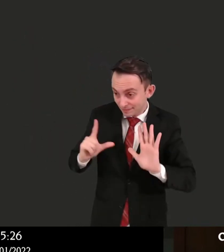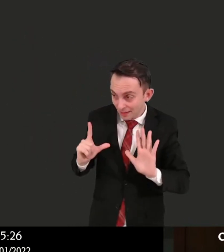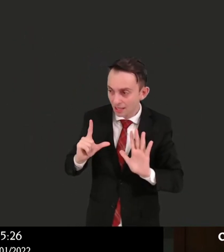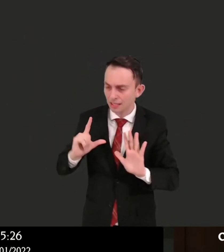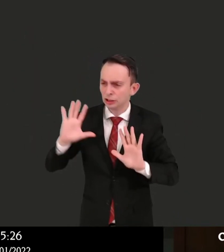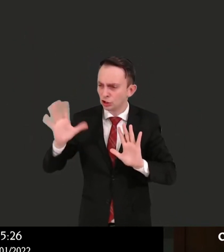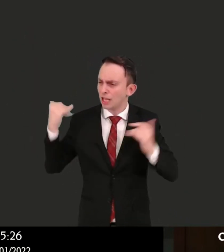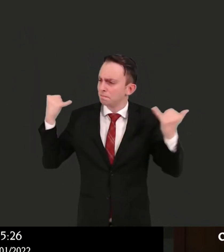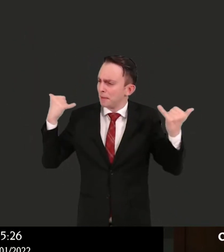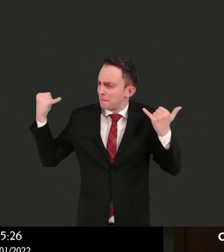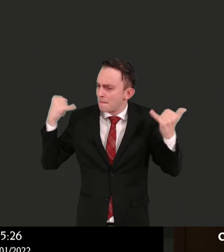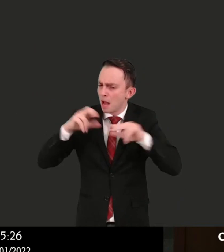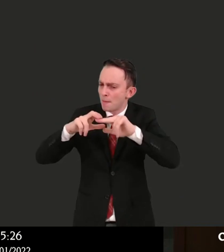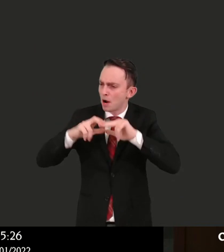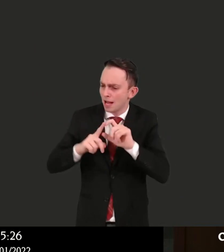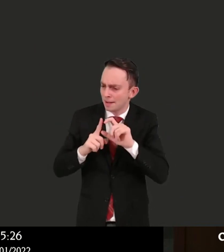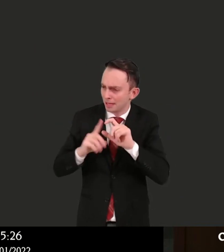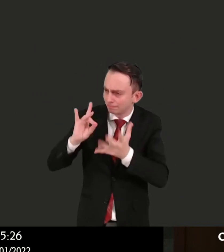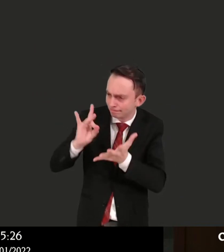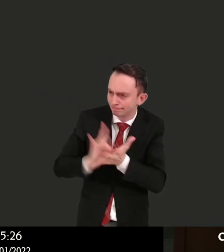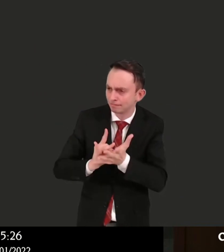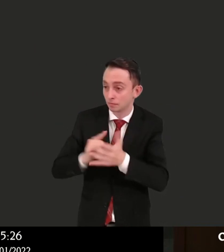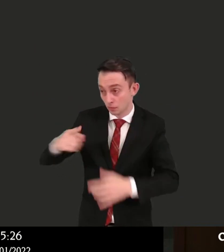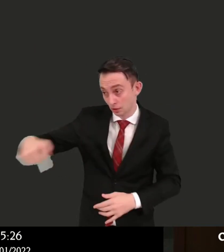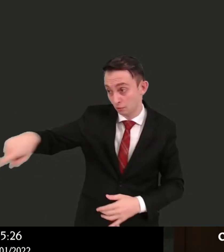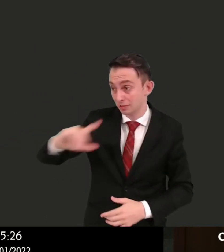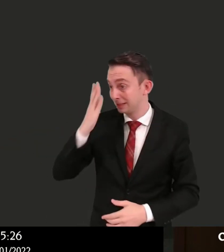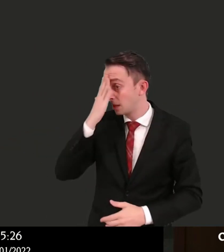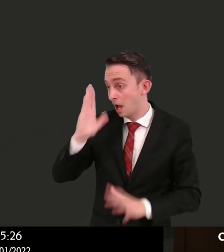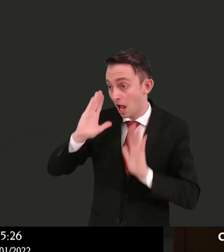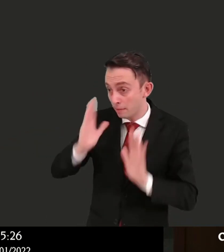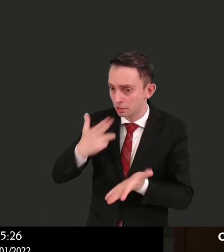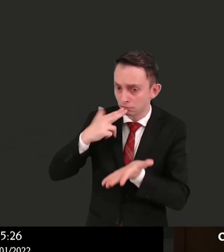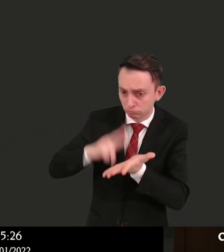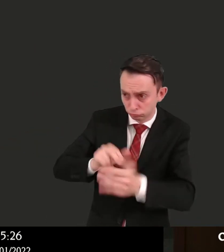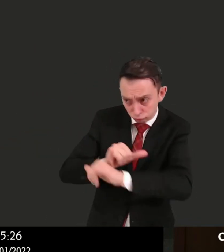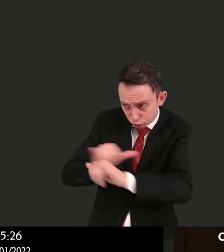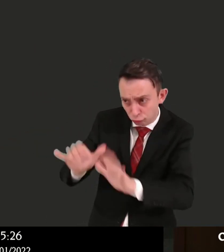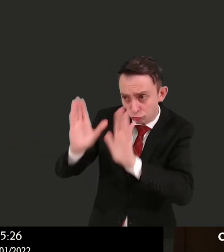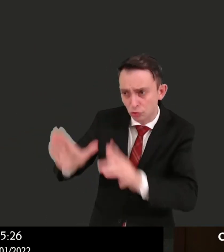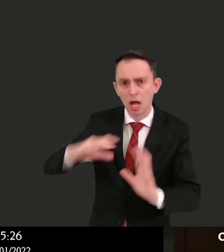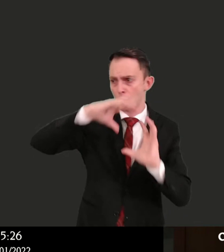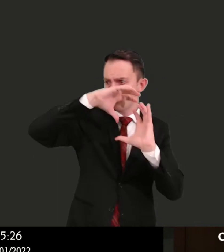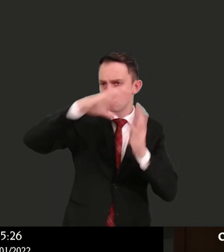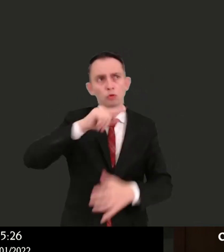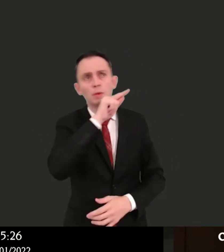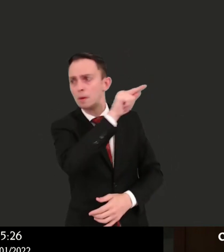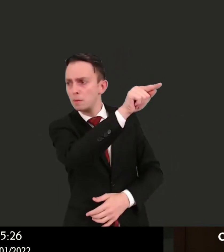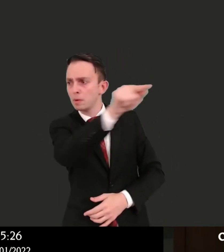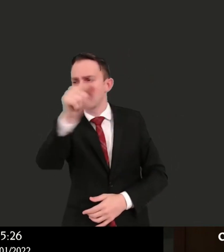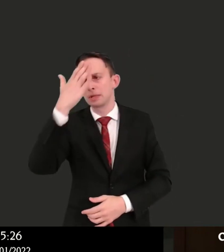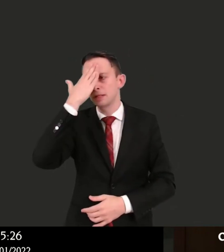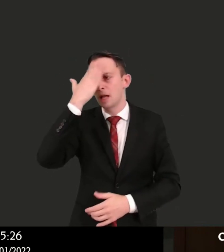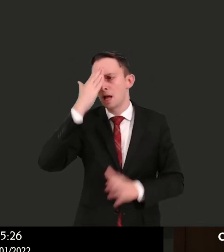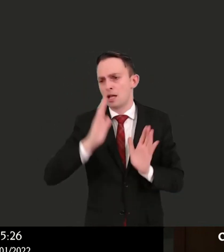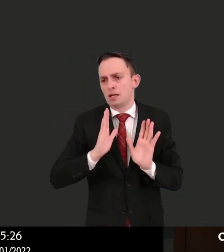Evangelho, que já chegou a vós, como também está em todo o mundo, e já vai frutificando, como